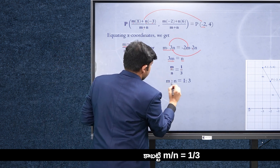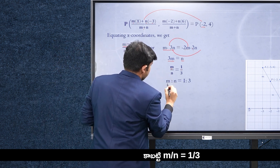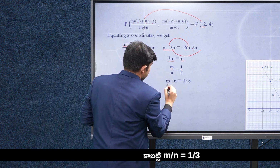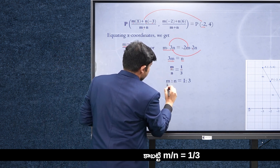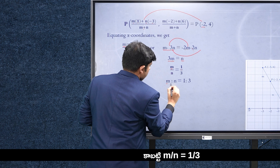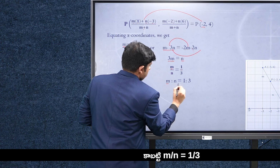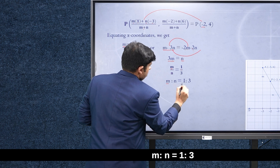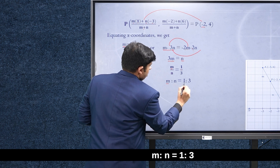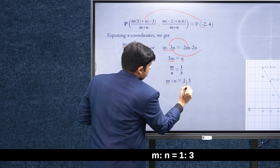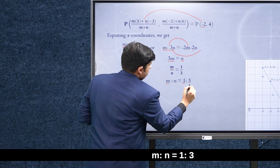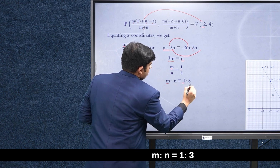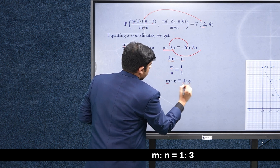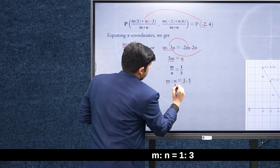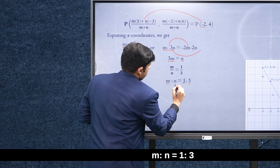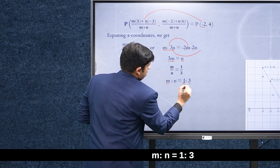1/3 mn=1:3